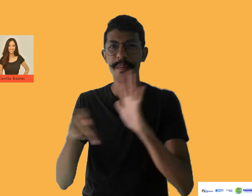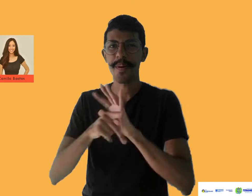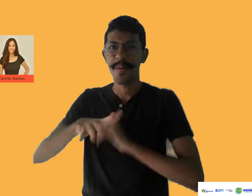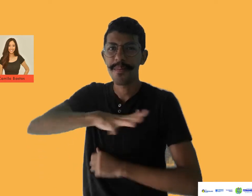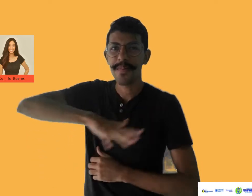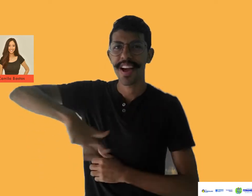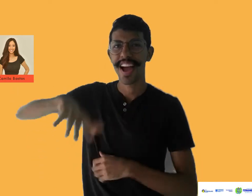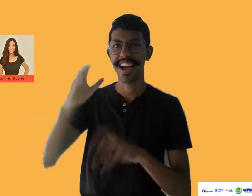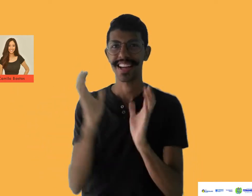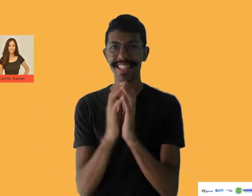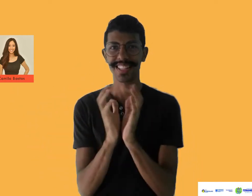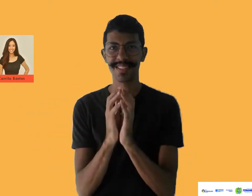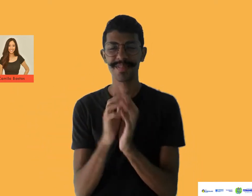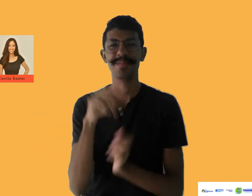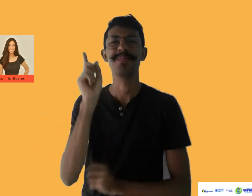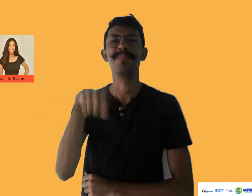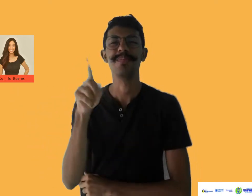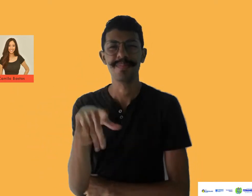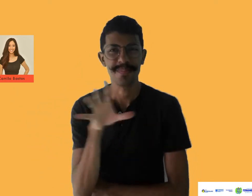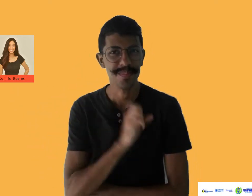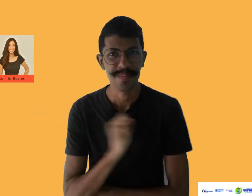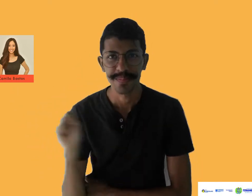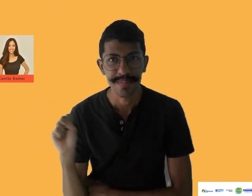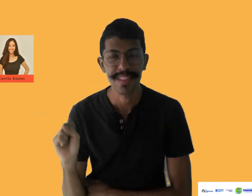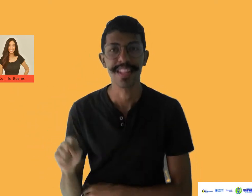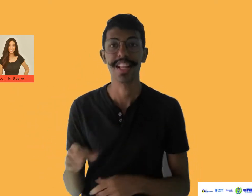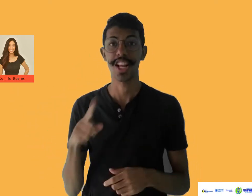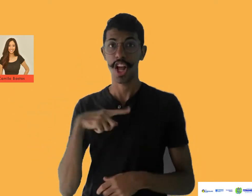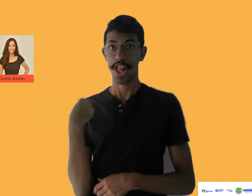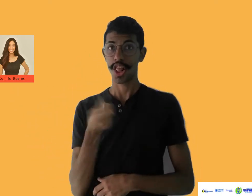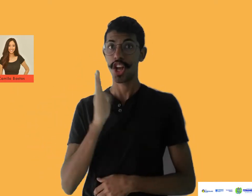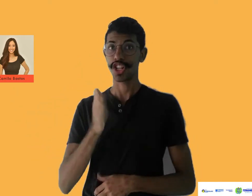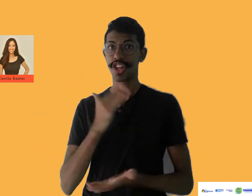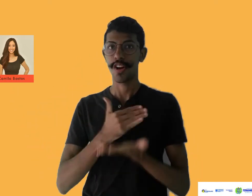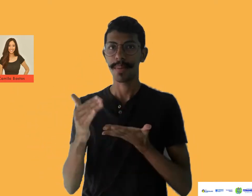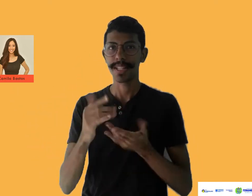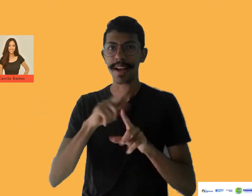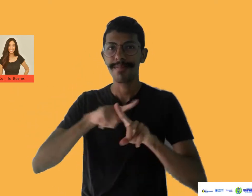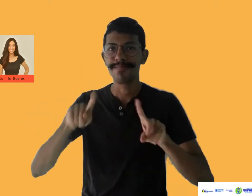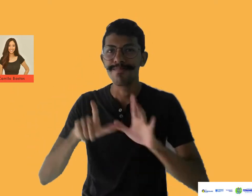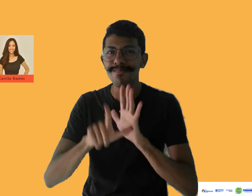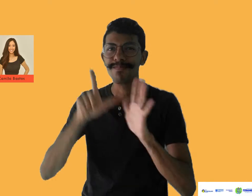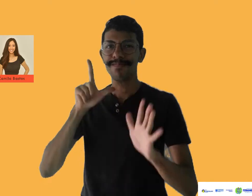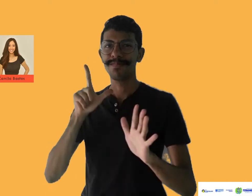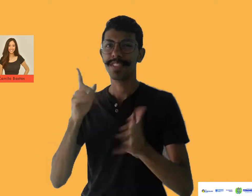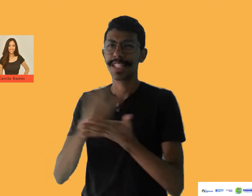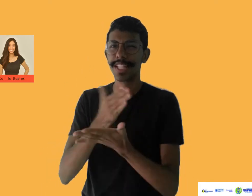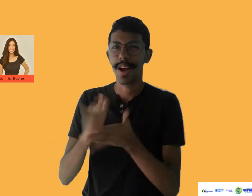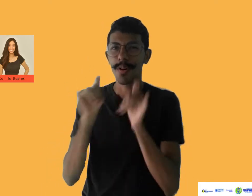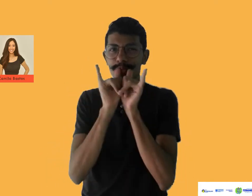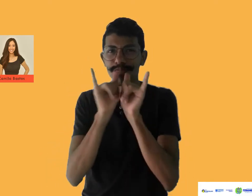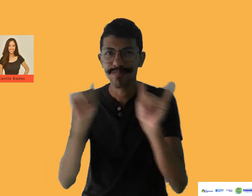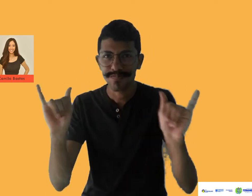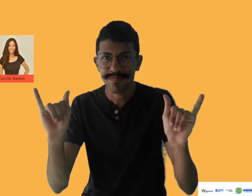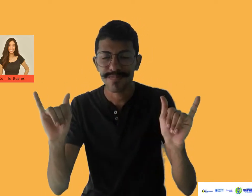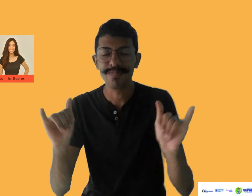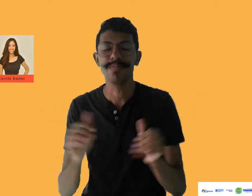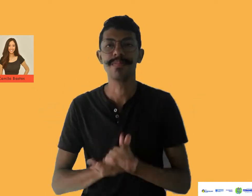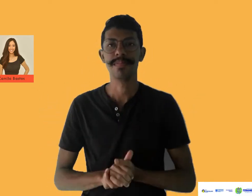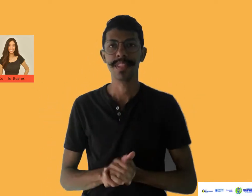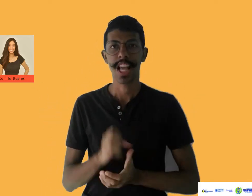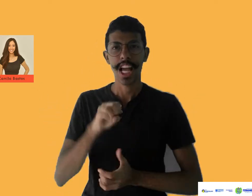do Recife. Isso mesmo, amor. E nosso espetáculo já vai começar. Mas antes, vamos a alguns